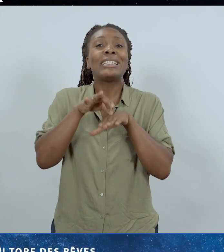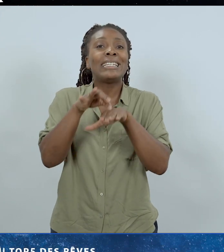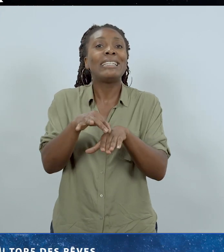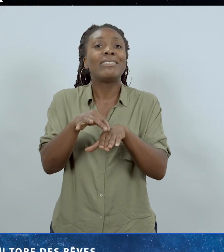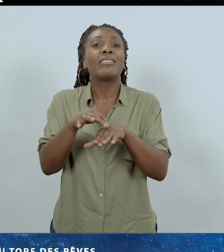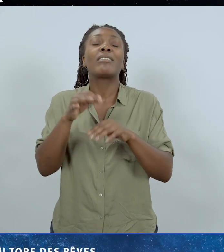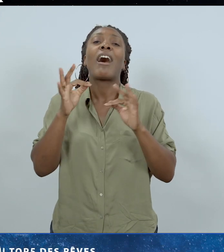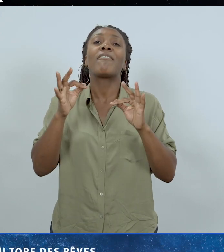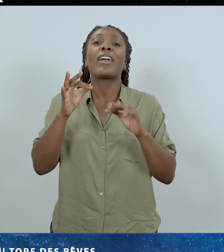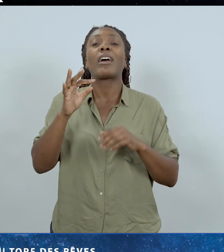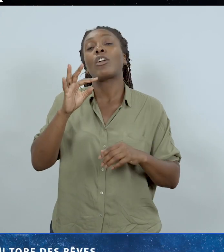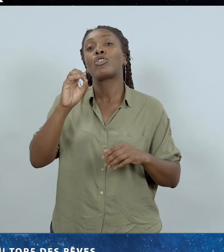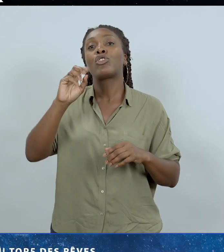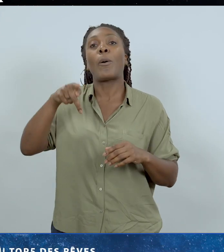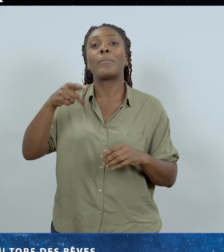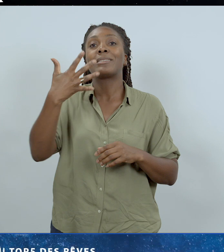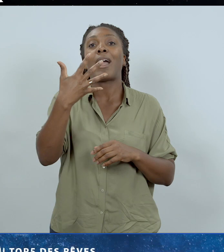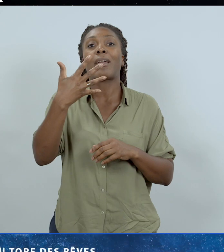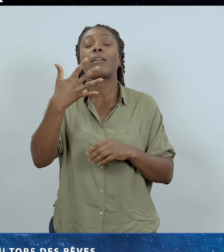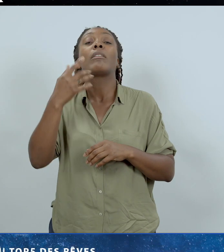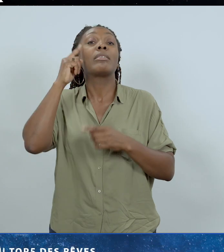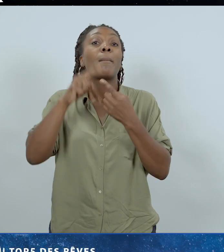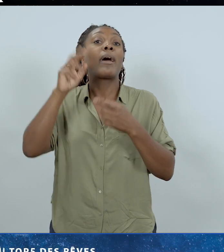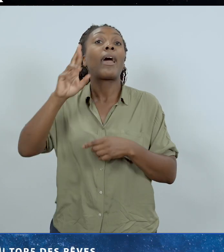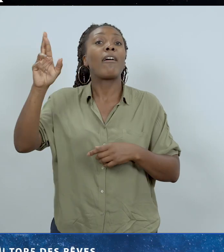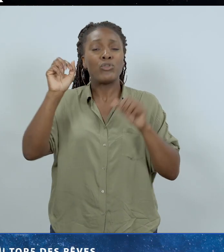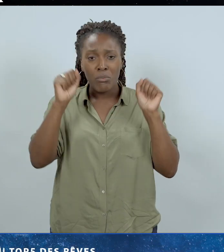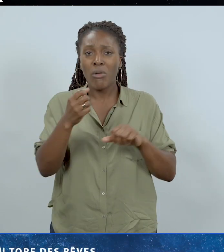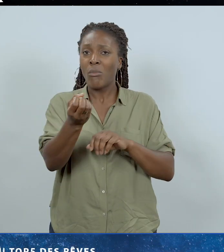du top 5 des rêves. N'hésite pas ensuite à m'écrire,